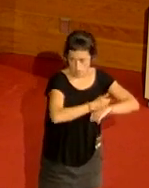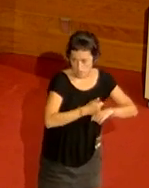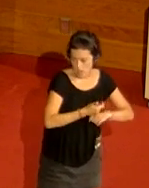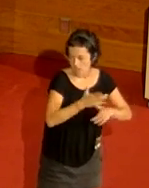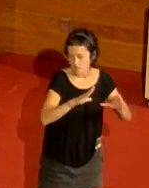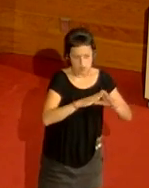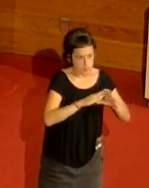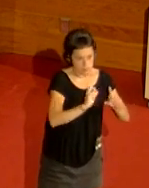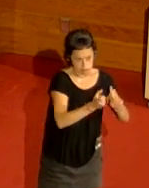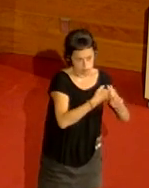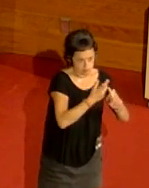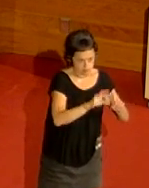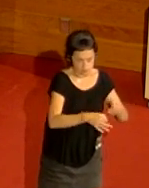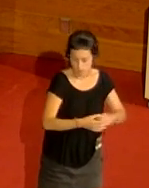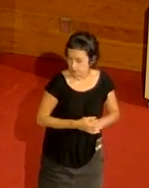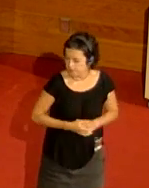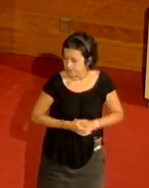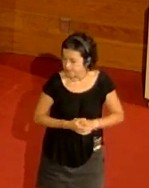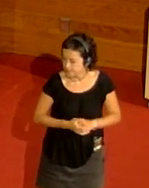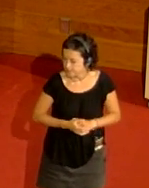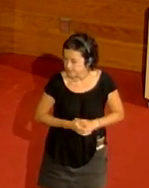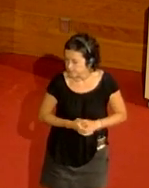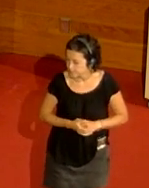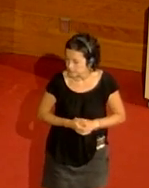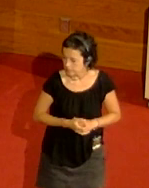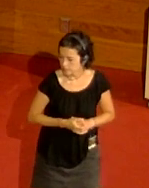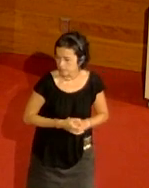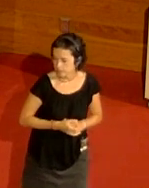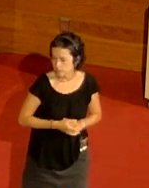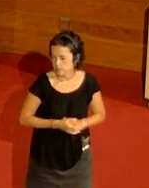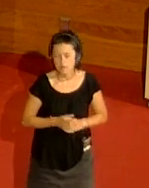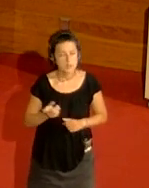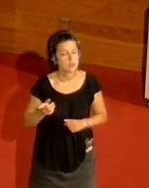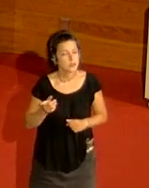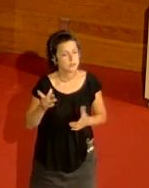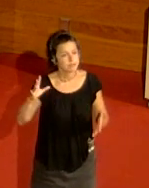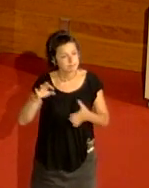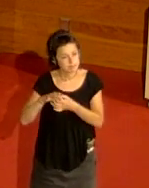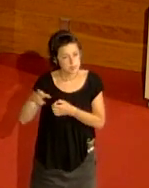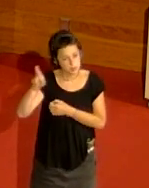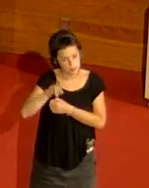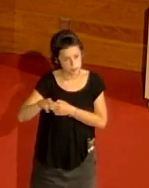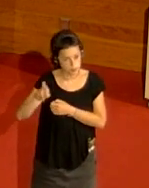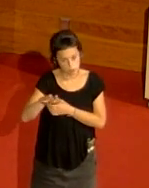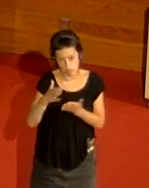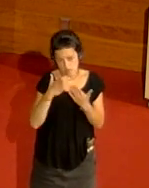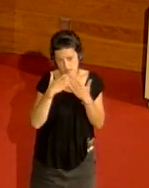proyectos en relación a a esta a estos bucles entre que son ejemplos distintos tanto en